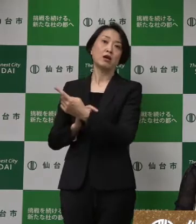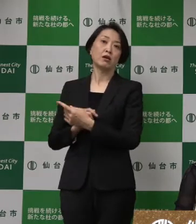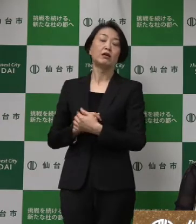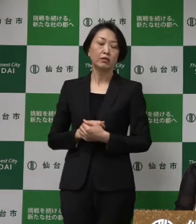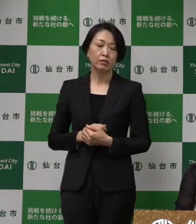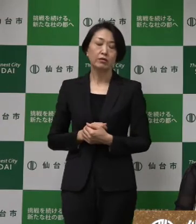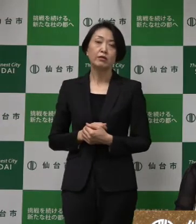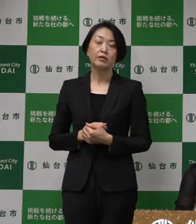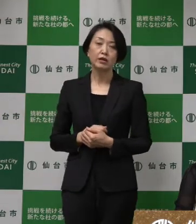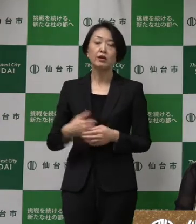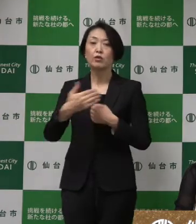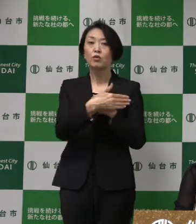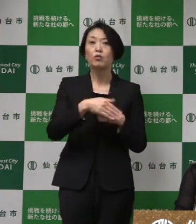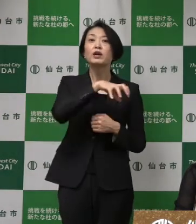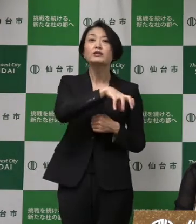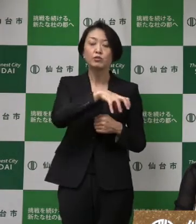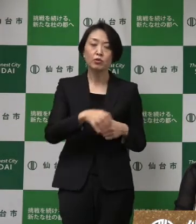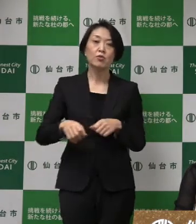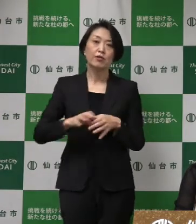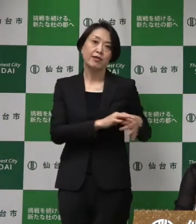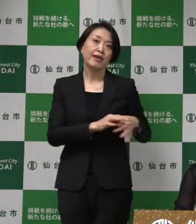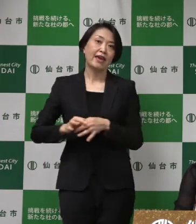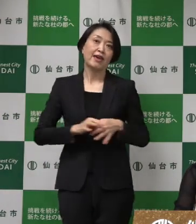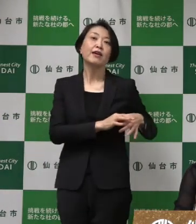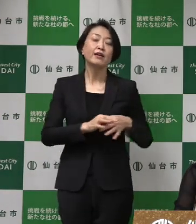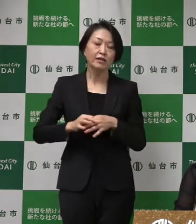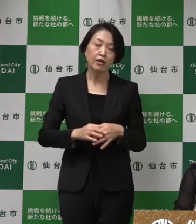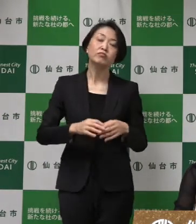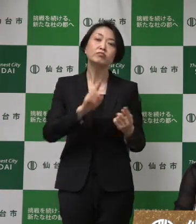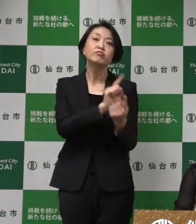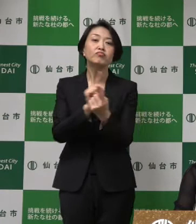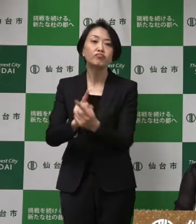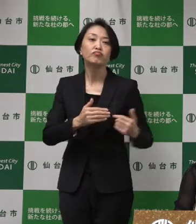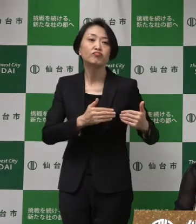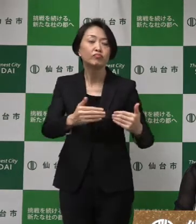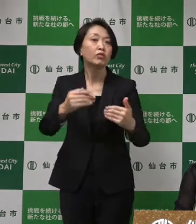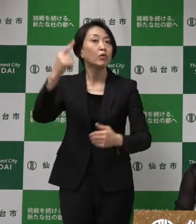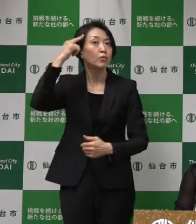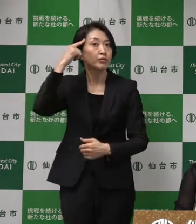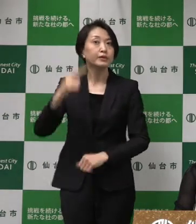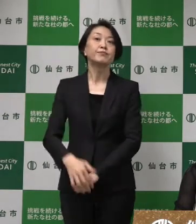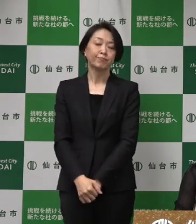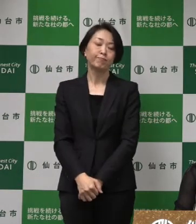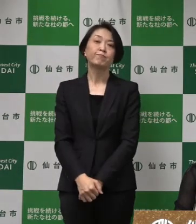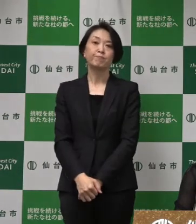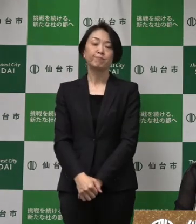所とも綿密に連携をしながら対応が取られているということ、それからま